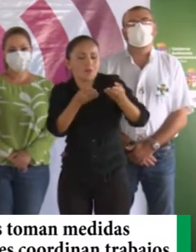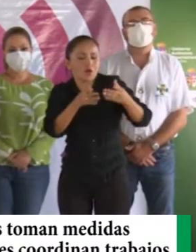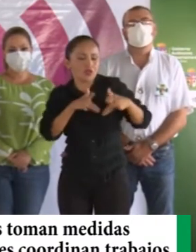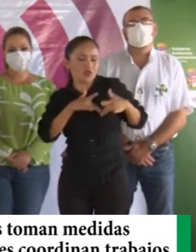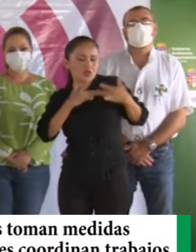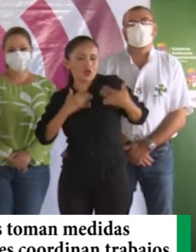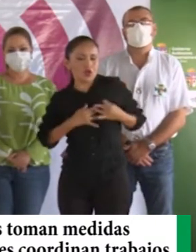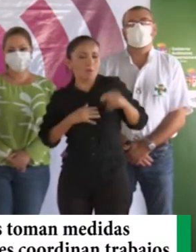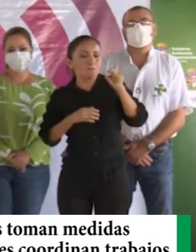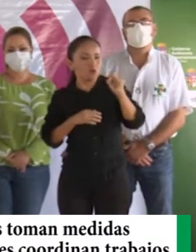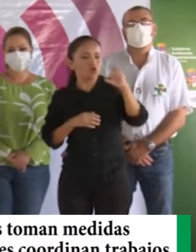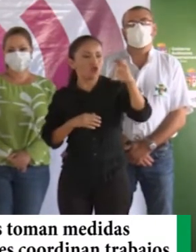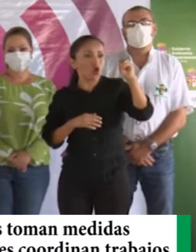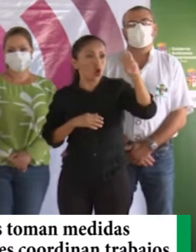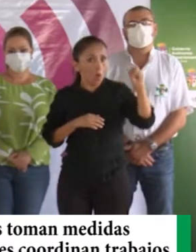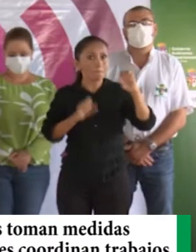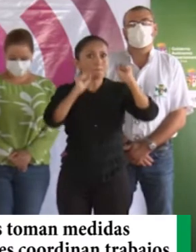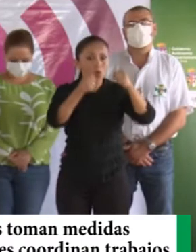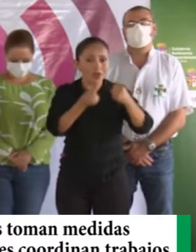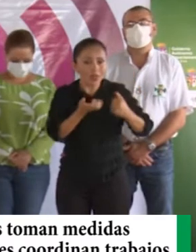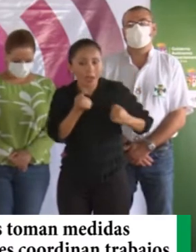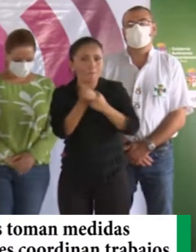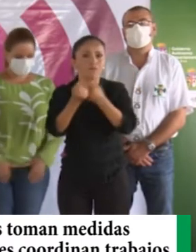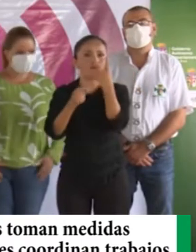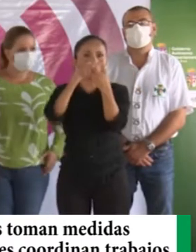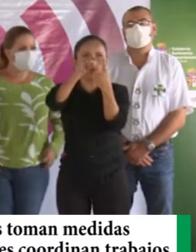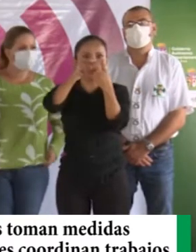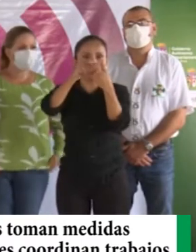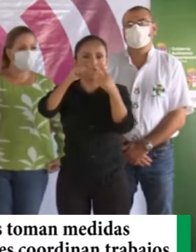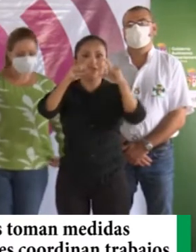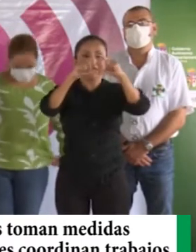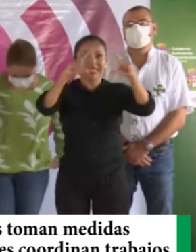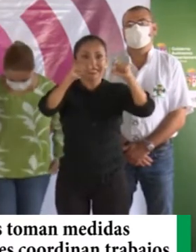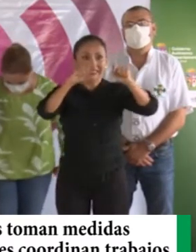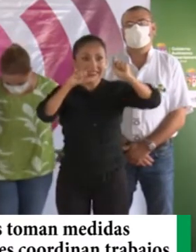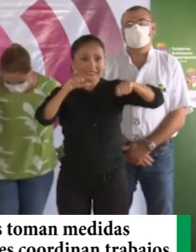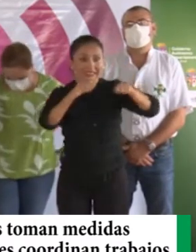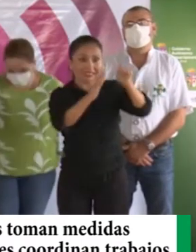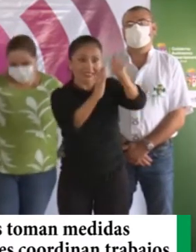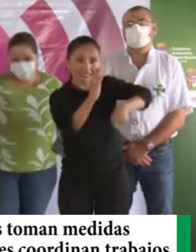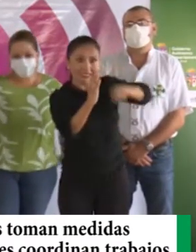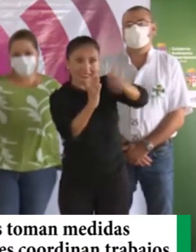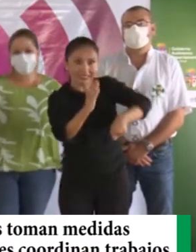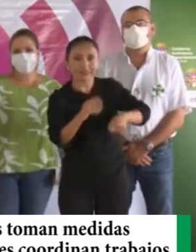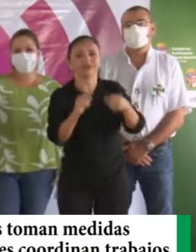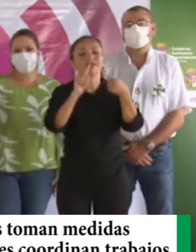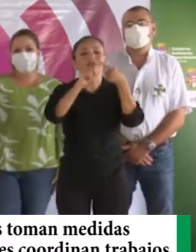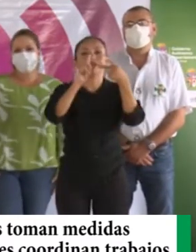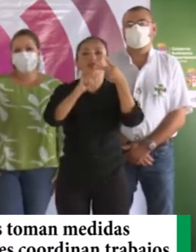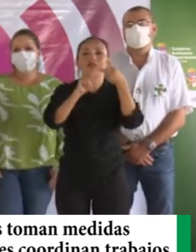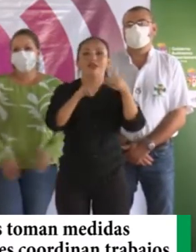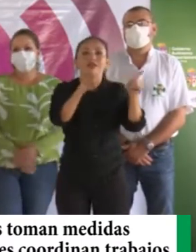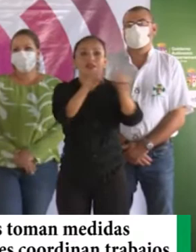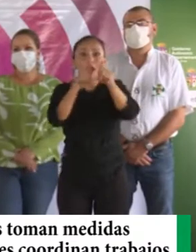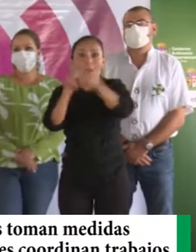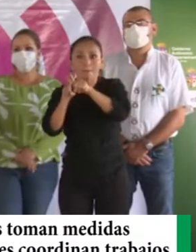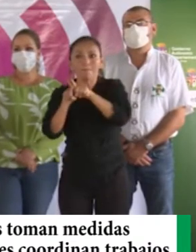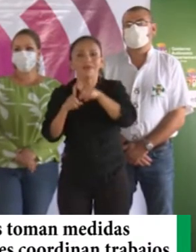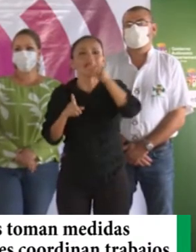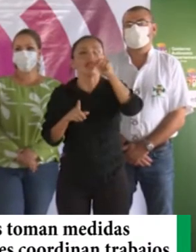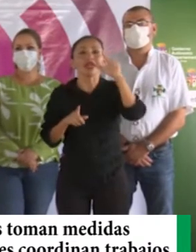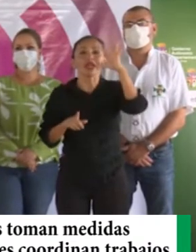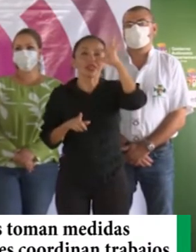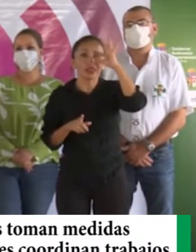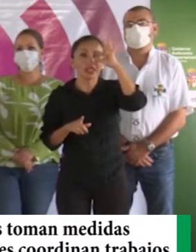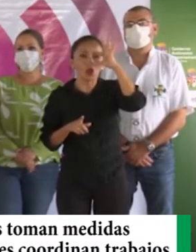www.demosdecorazon.com. Ahí se puede apoyar de dos formas, con tarjeta de crédito y también hemos con Tigo Money